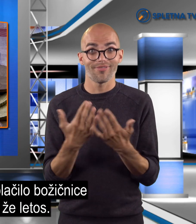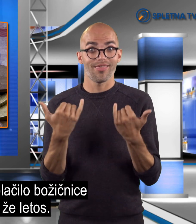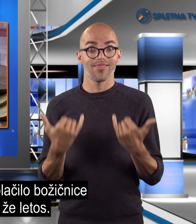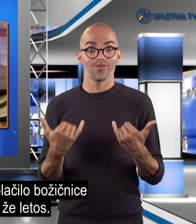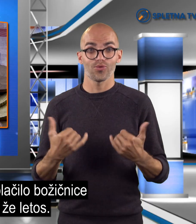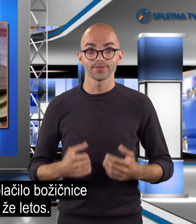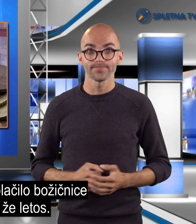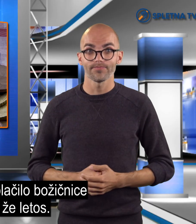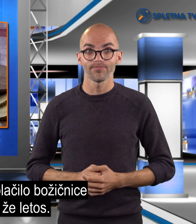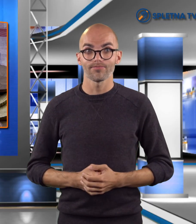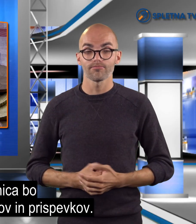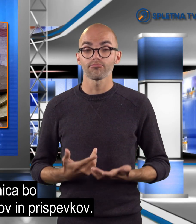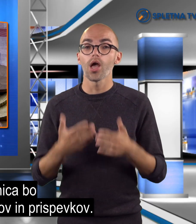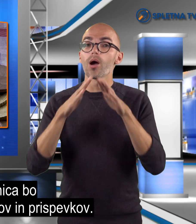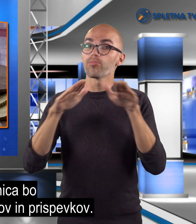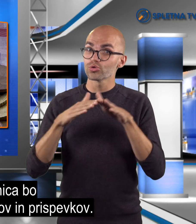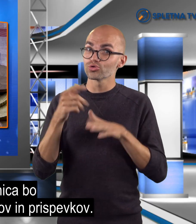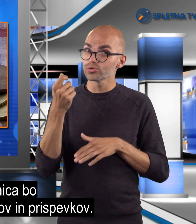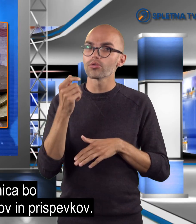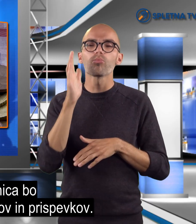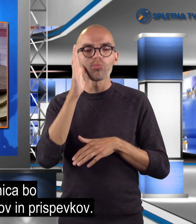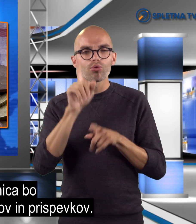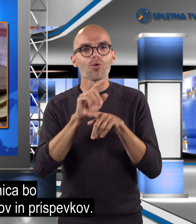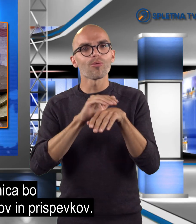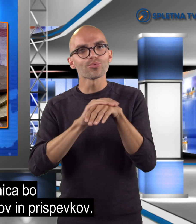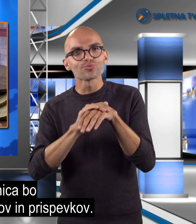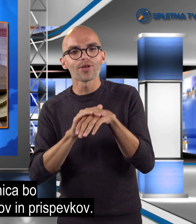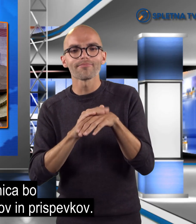letos. Božičnica bo oproščena davkov in prispevkov.